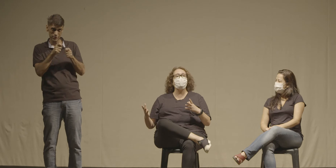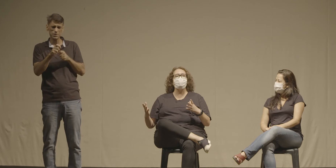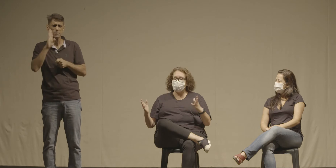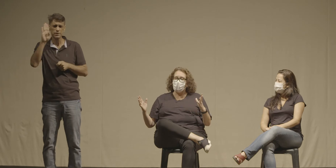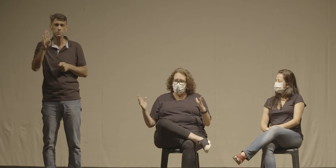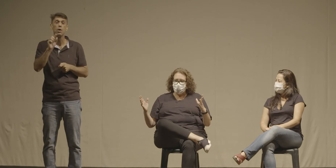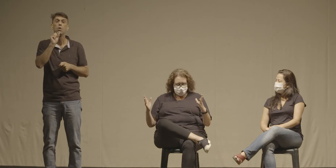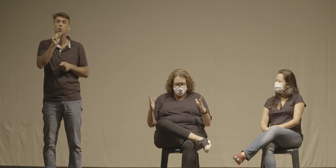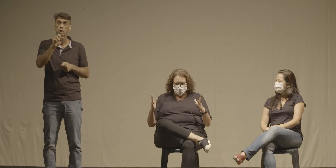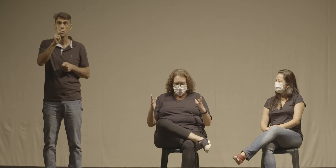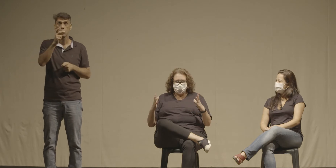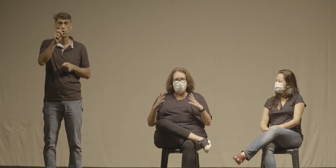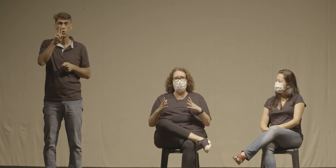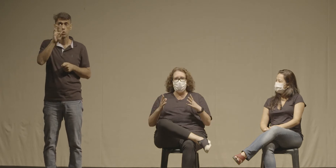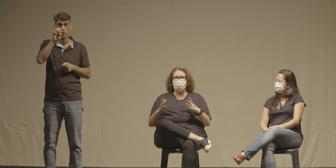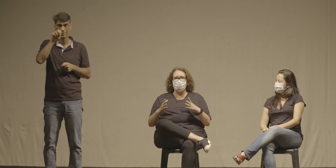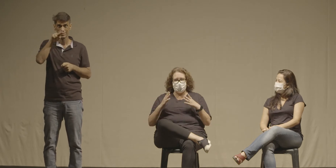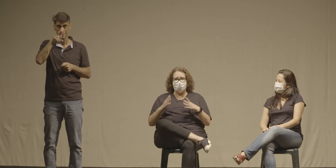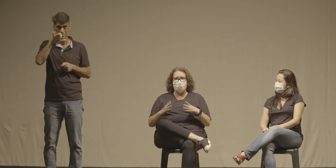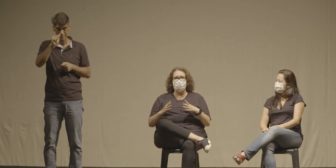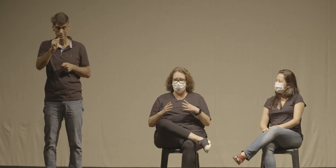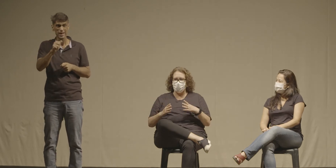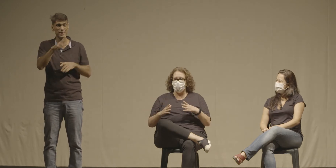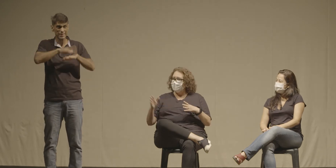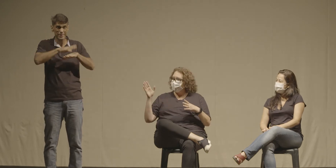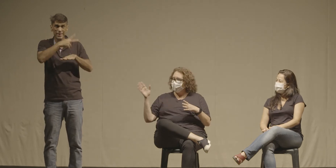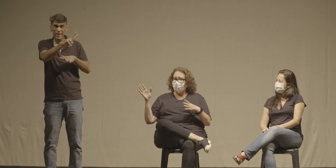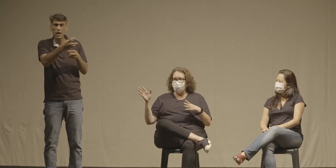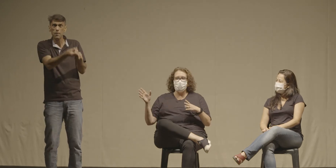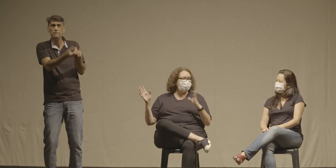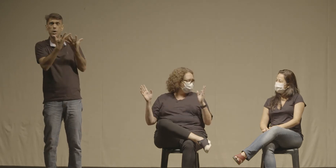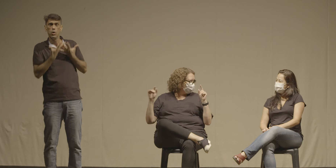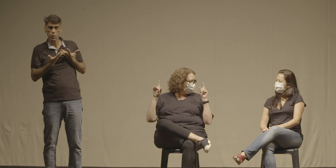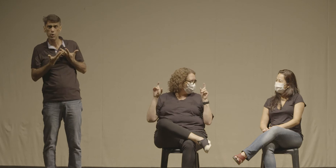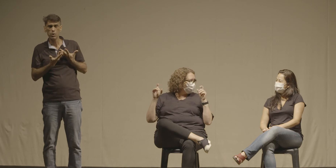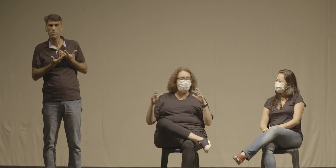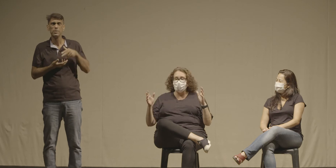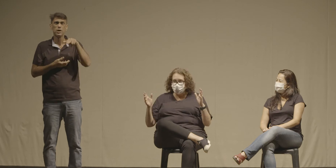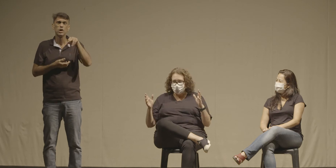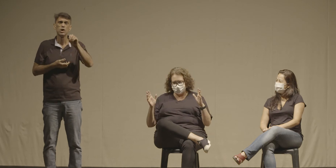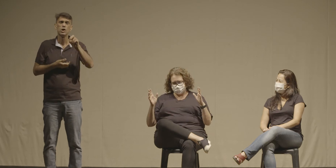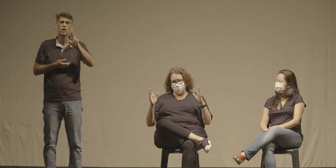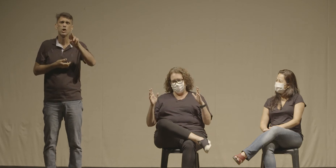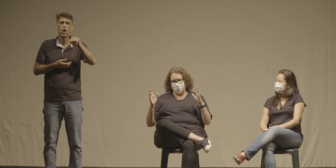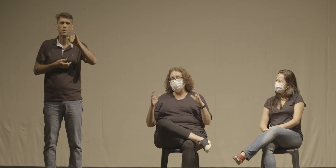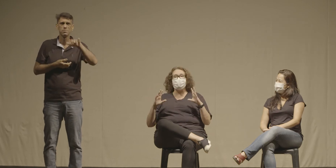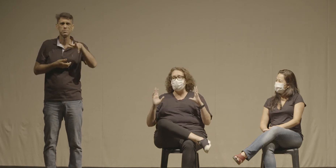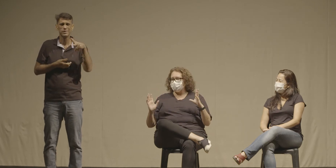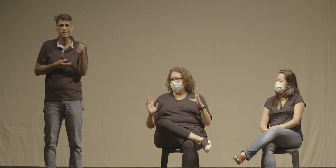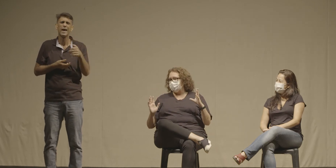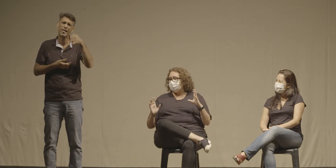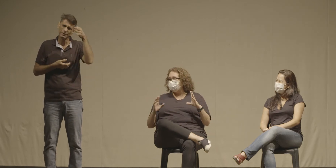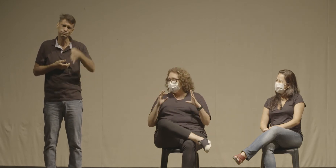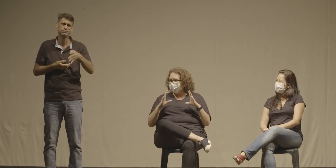principalmente, eu tinha uma missão mesmo. Eu fui lá com uma missão de arrancar da Hortência, porque a Norminha, desculpa a palavra, era foda. Eu